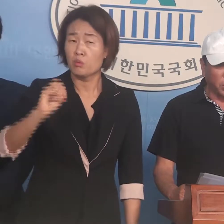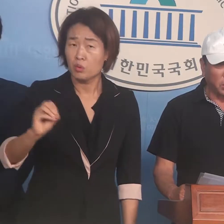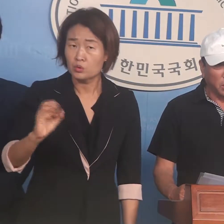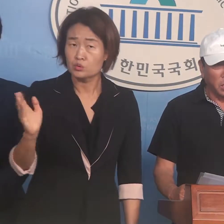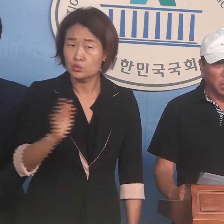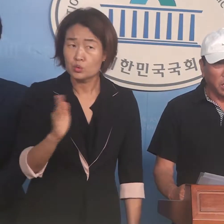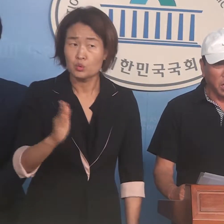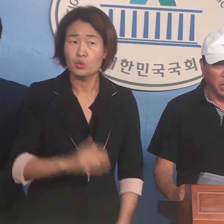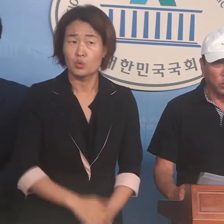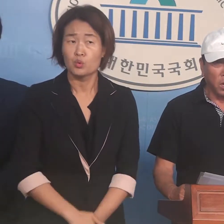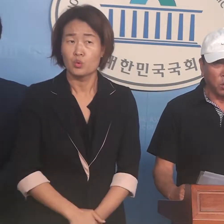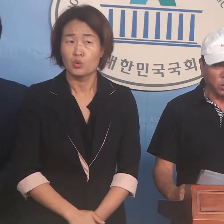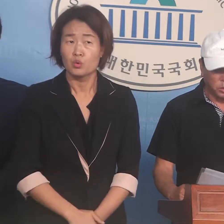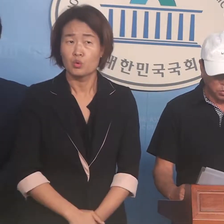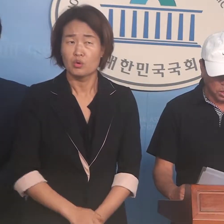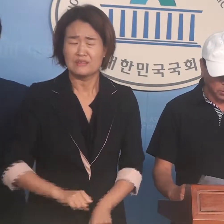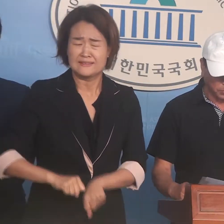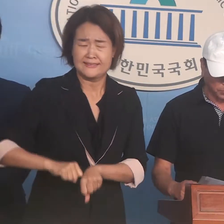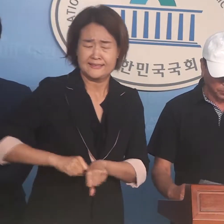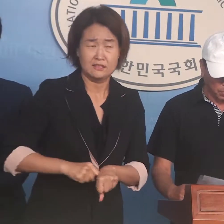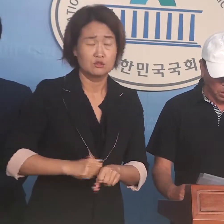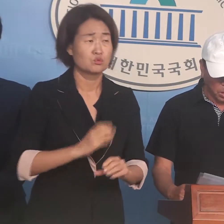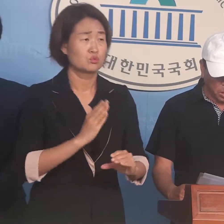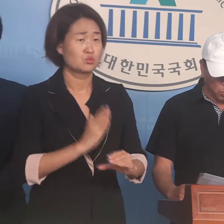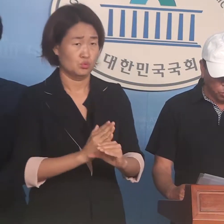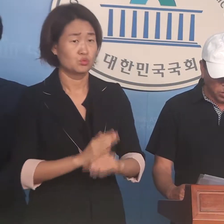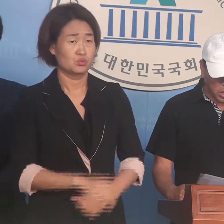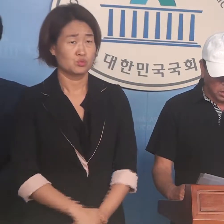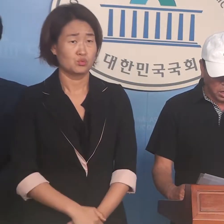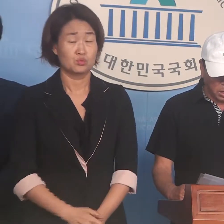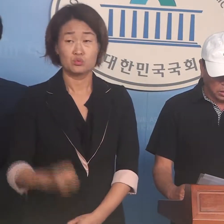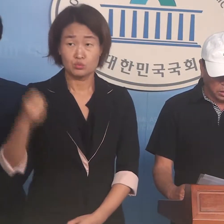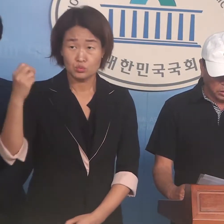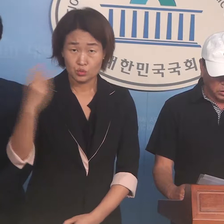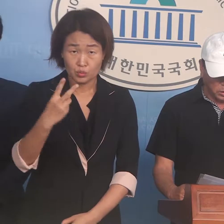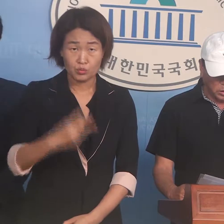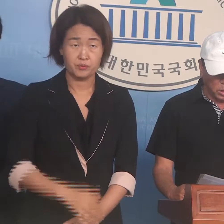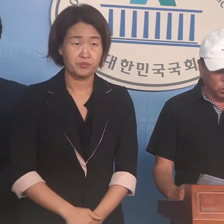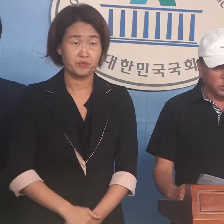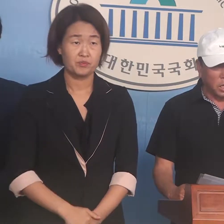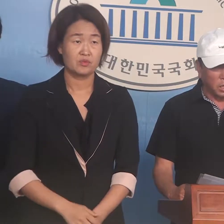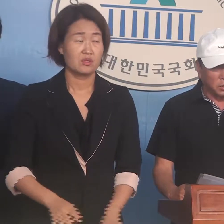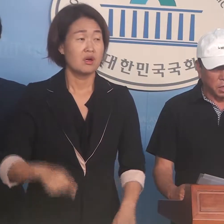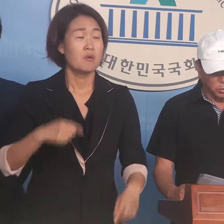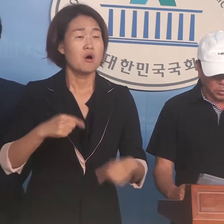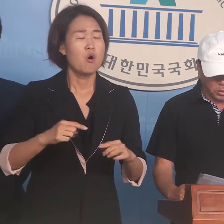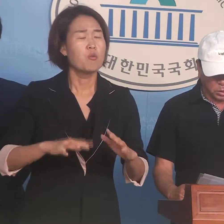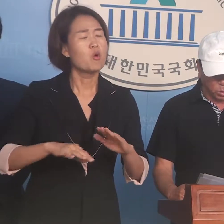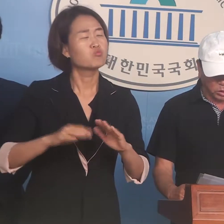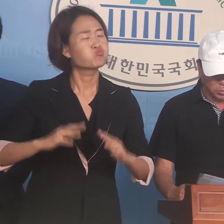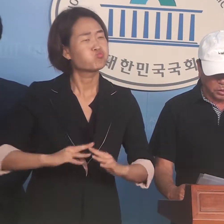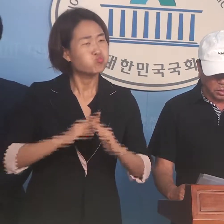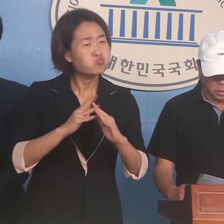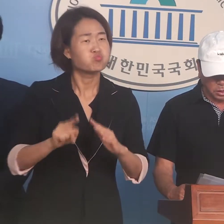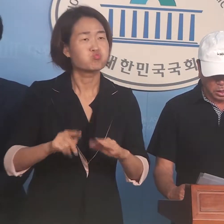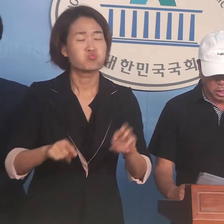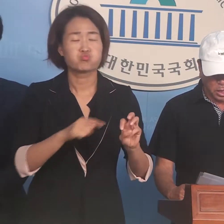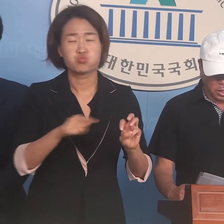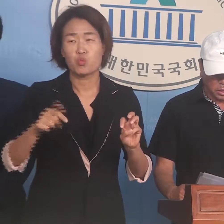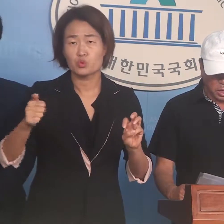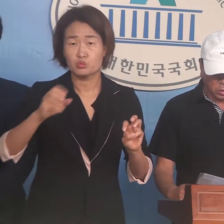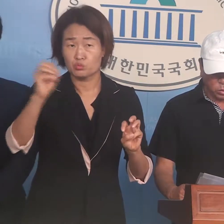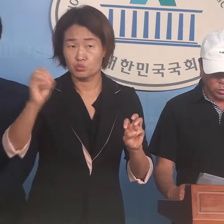견제 금액을 강요하고 있습니다. 뿐만 아니라 전체의 공사 30에서